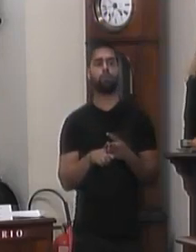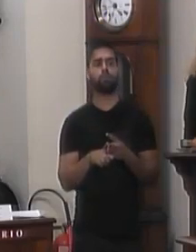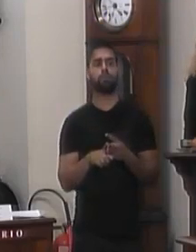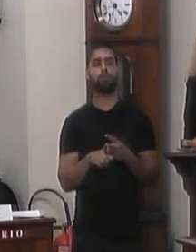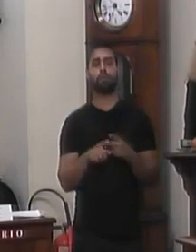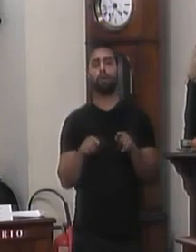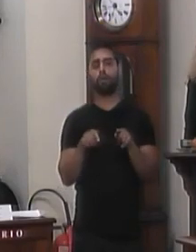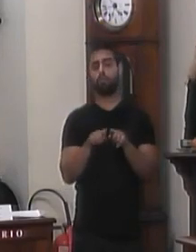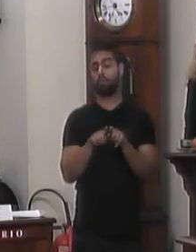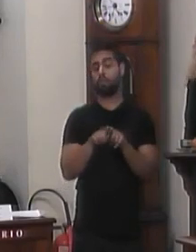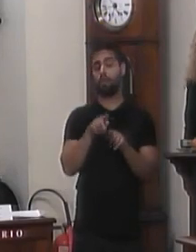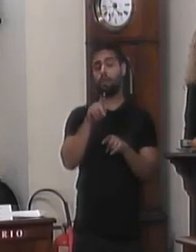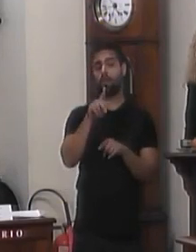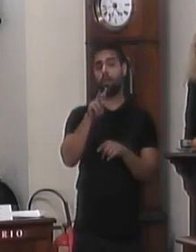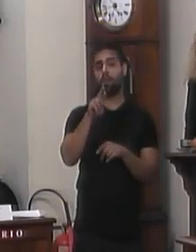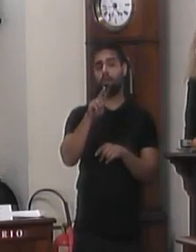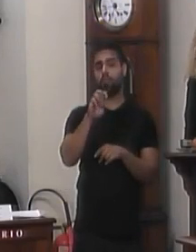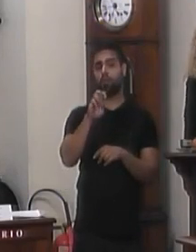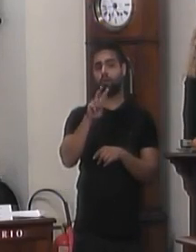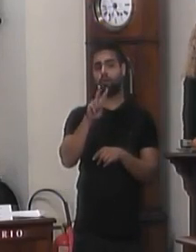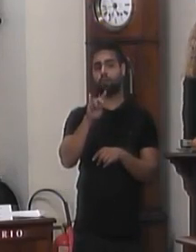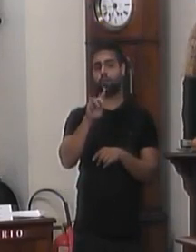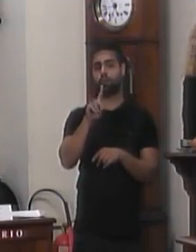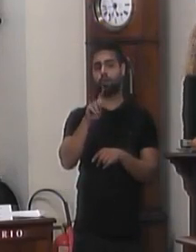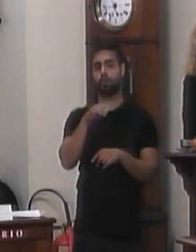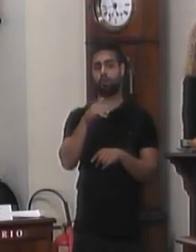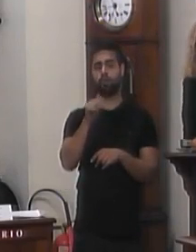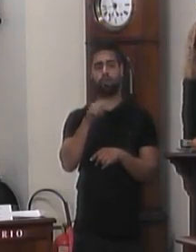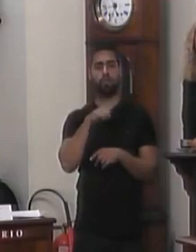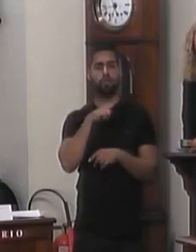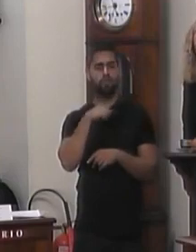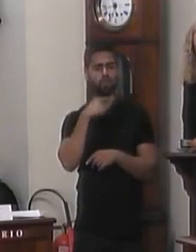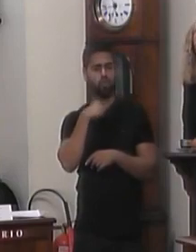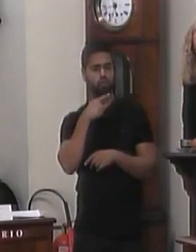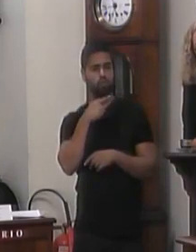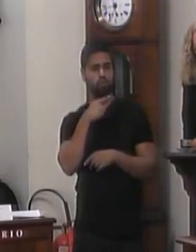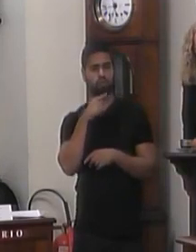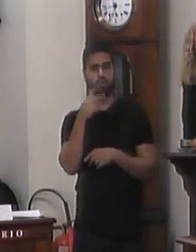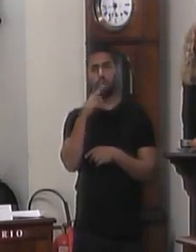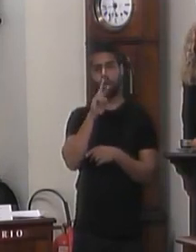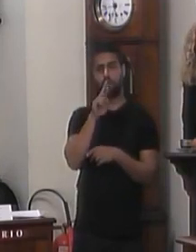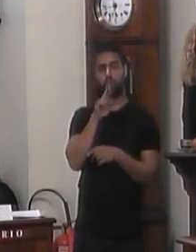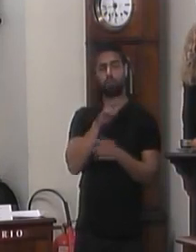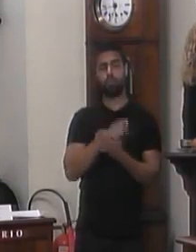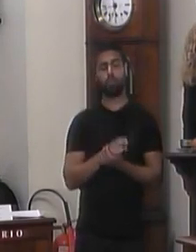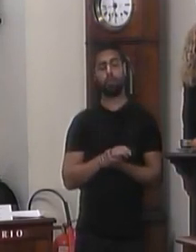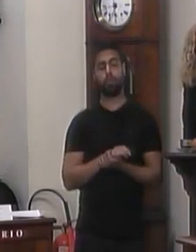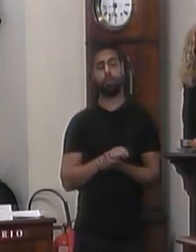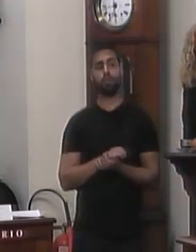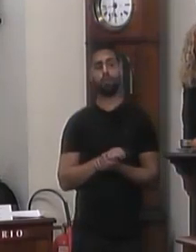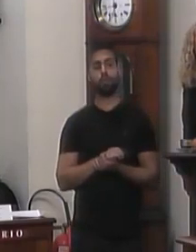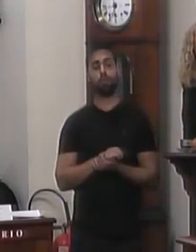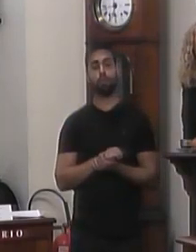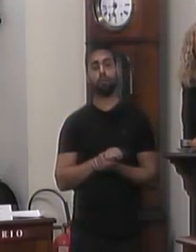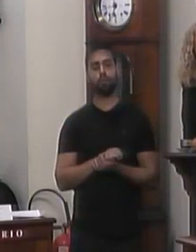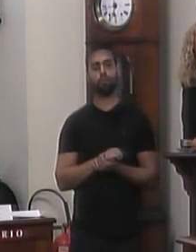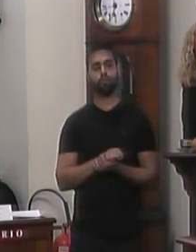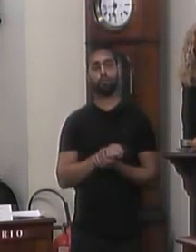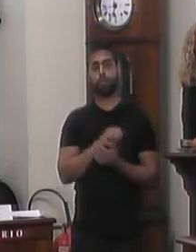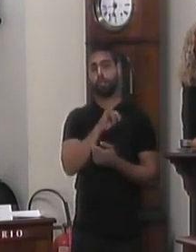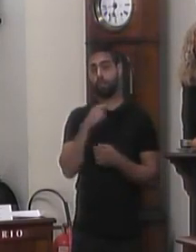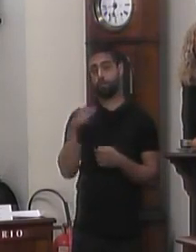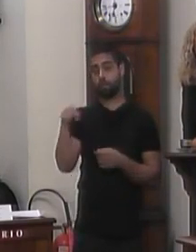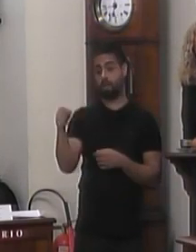da Previdência, doutor Luiz. Eu fiquei meio em dúvida em relação à sua resposta, se virá aqui